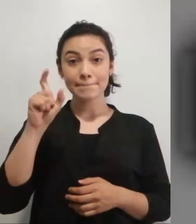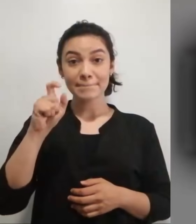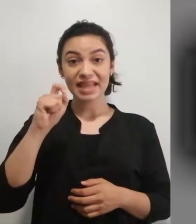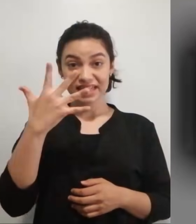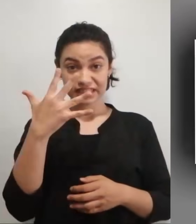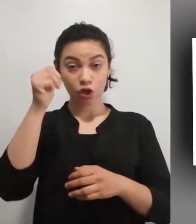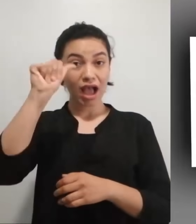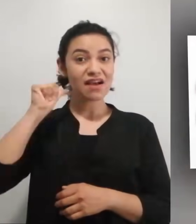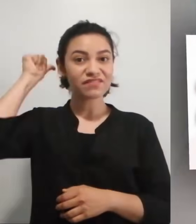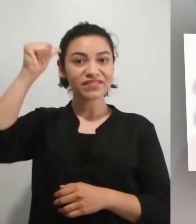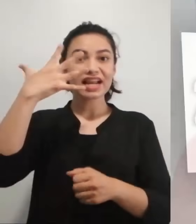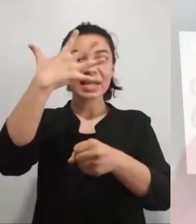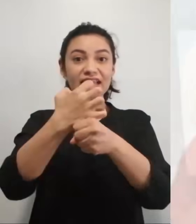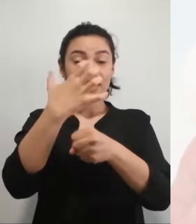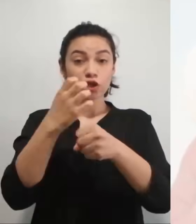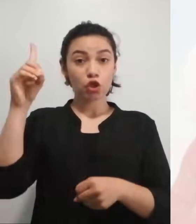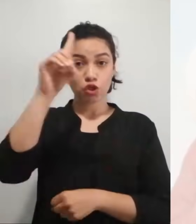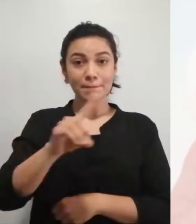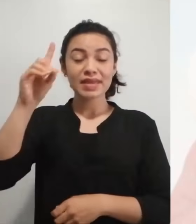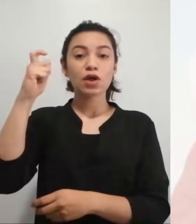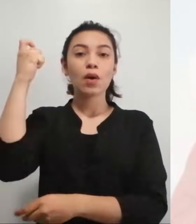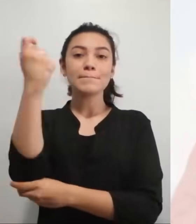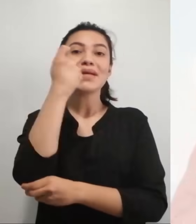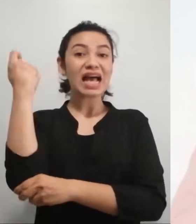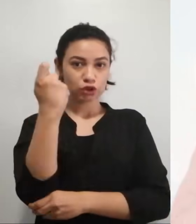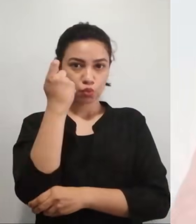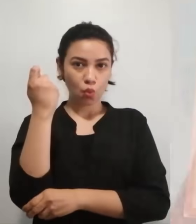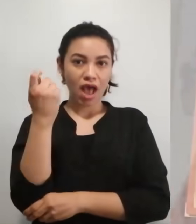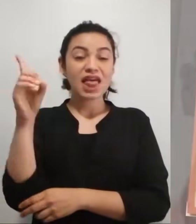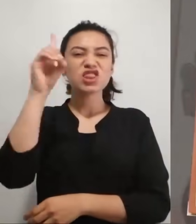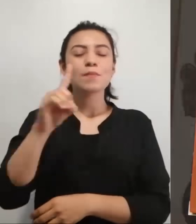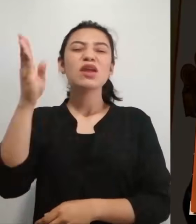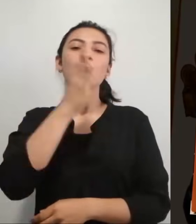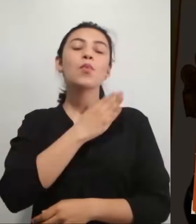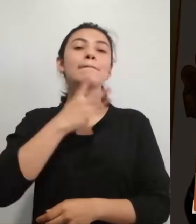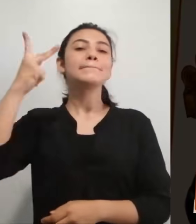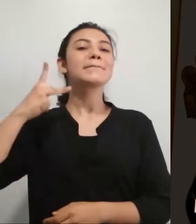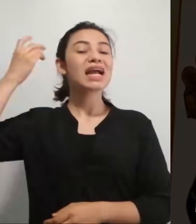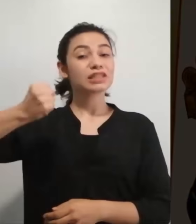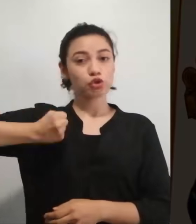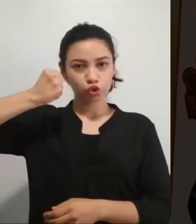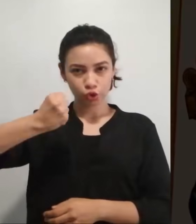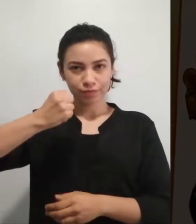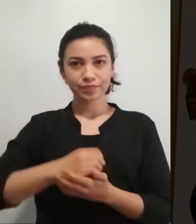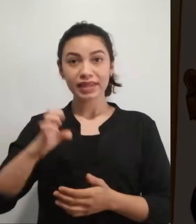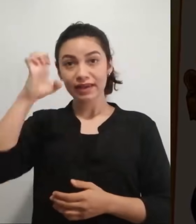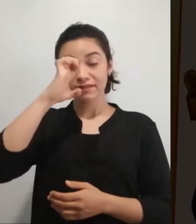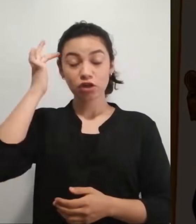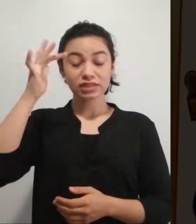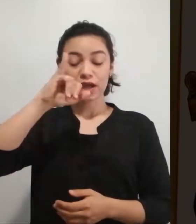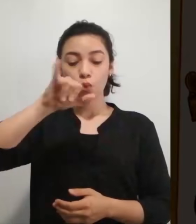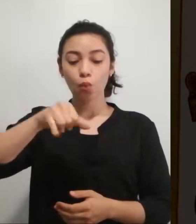25 de Abril, Domingo del Buen Pastor. Evangelio de San Juan, capítulo 10,